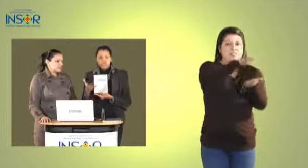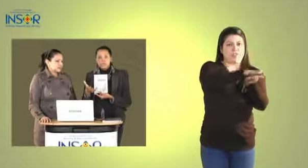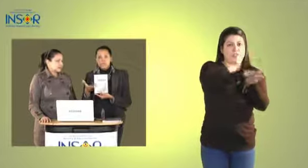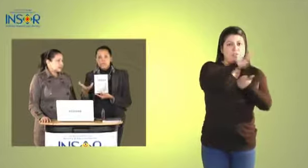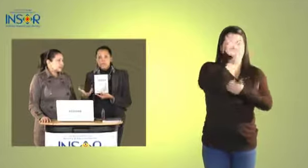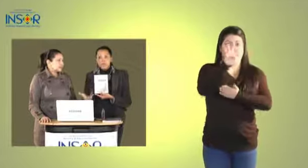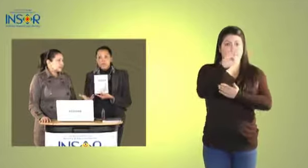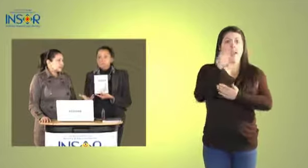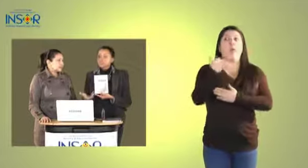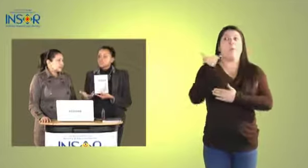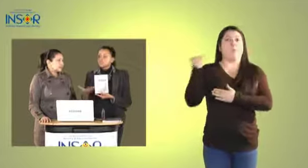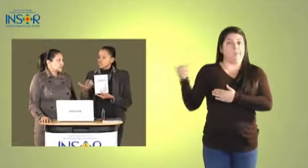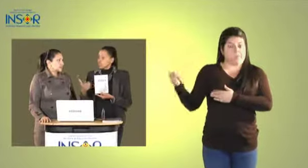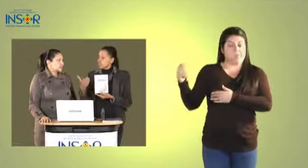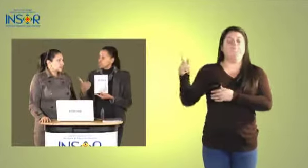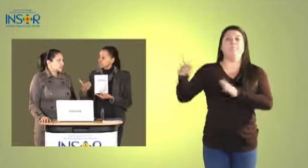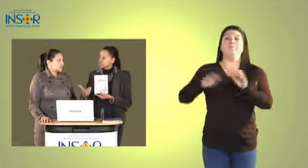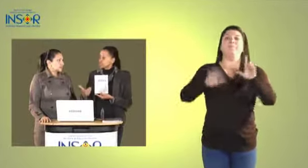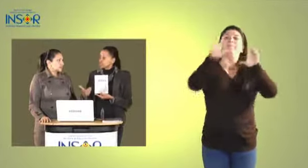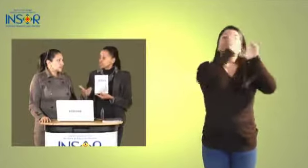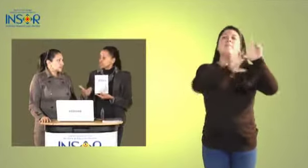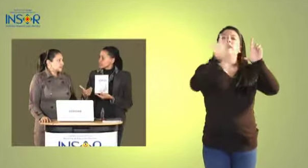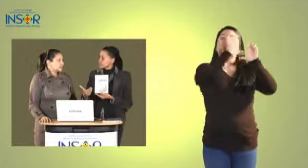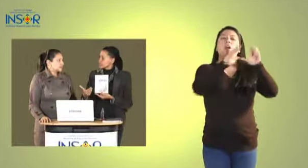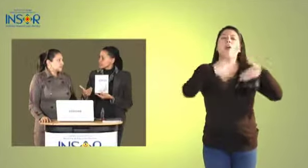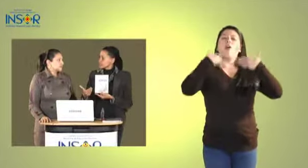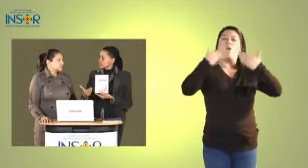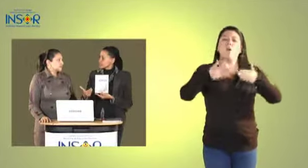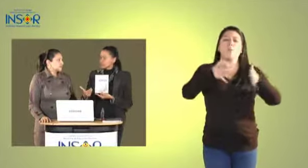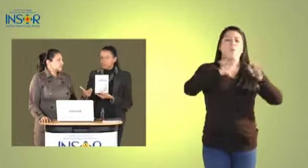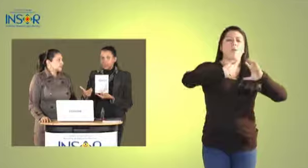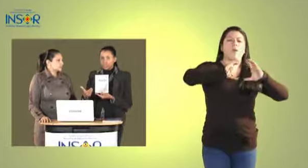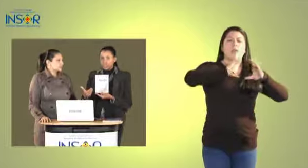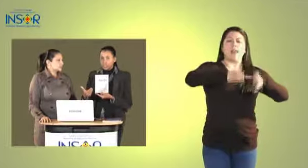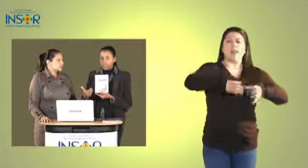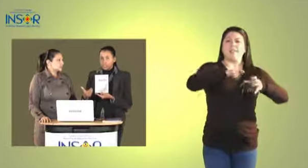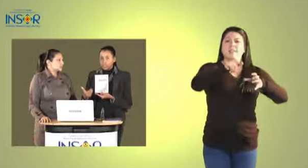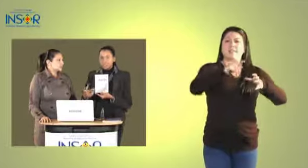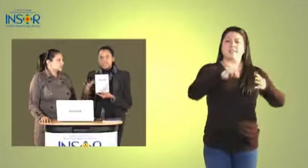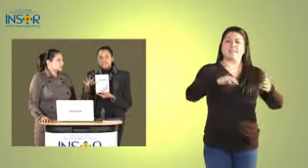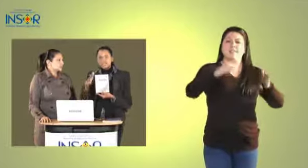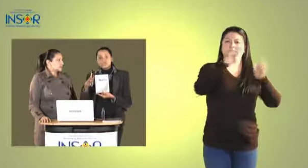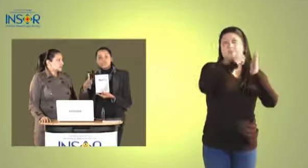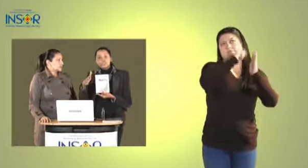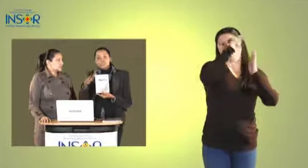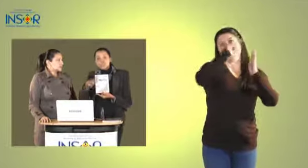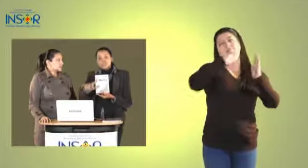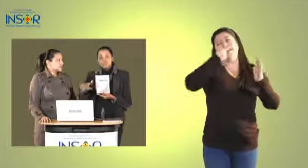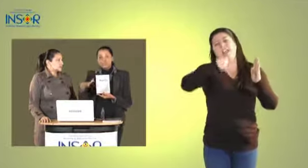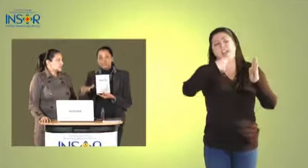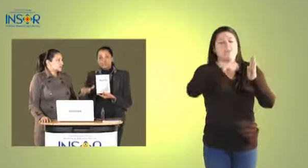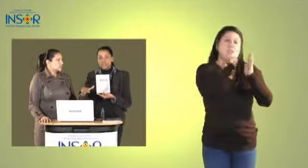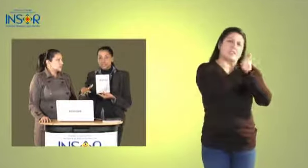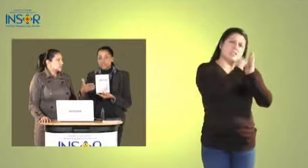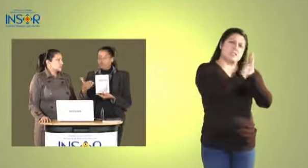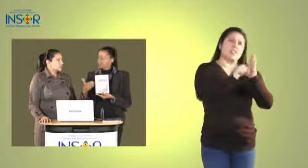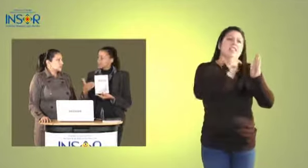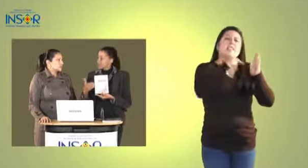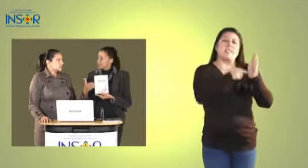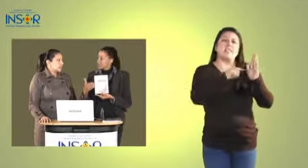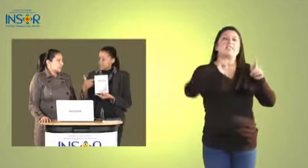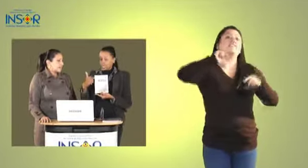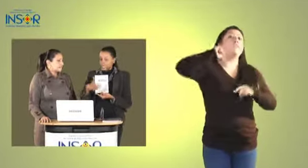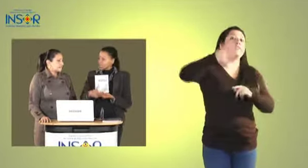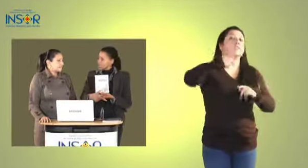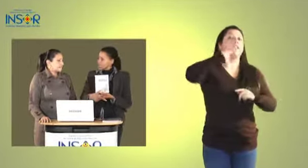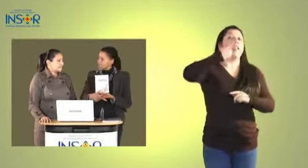van a encontrar videos donde cómo se está desarrollando la clase de lengua escrita como segunda lengua, para que ustedes más o menos tengan un contexto. Esto